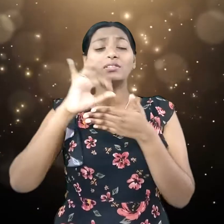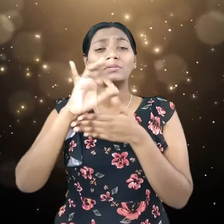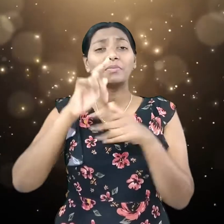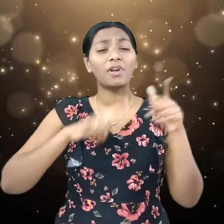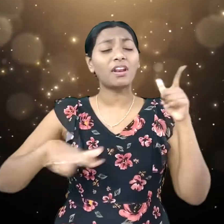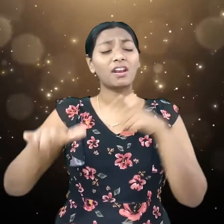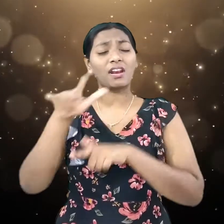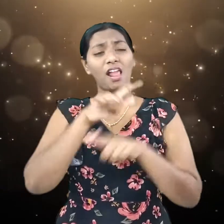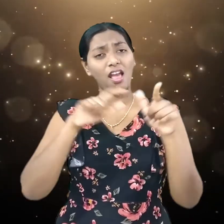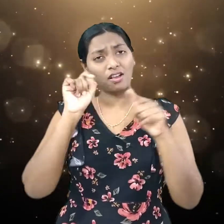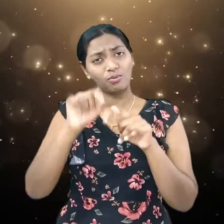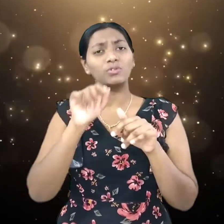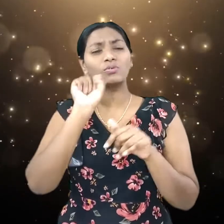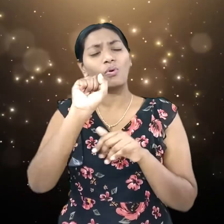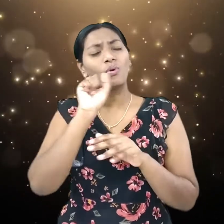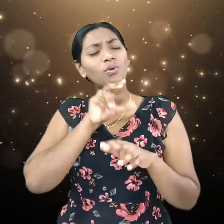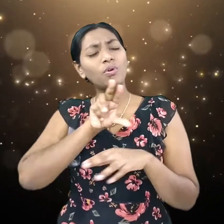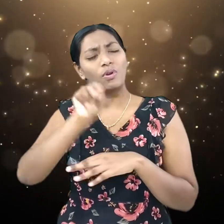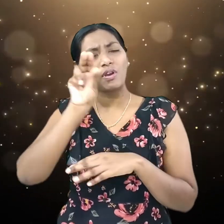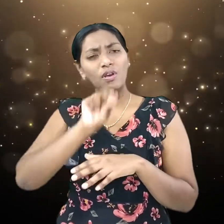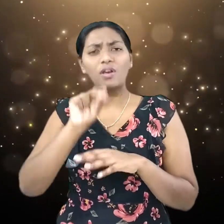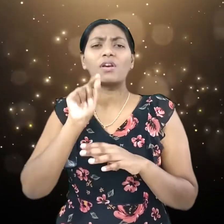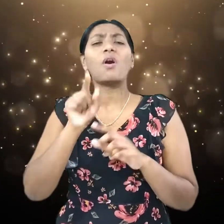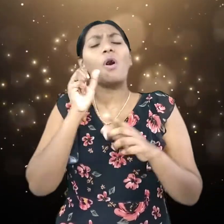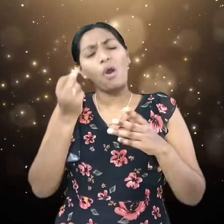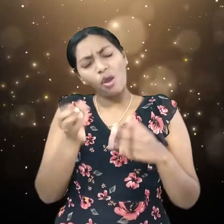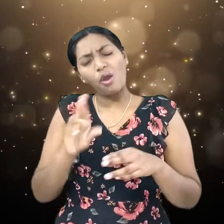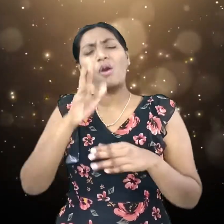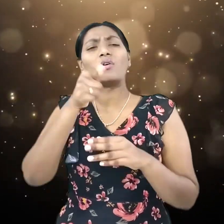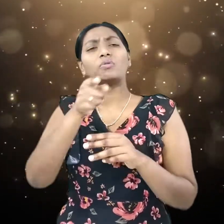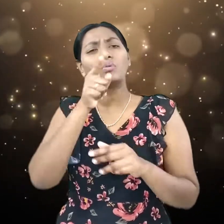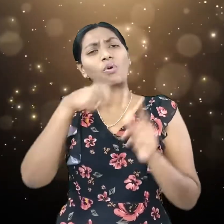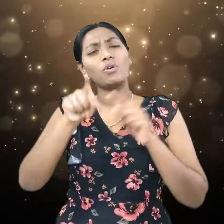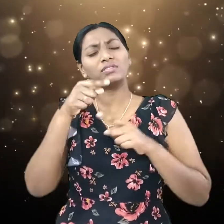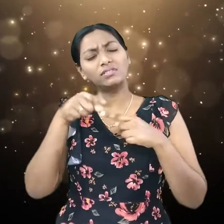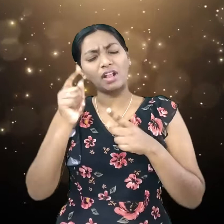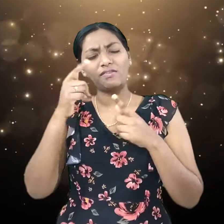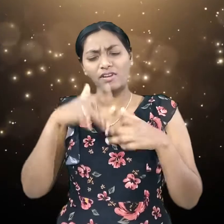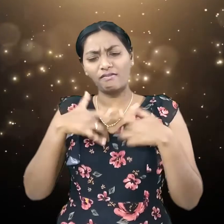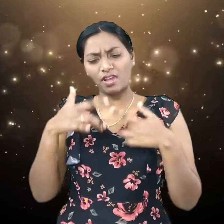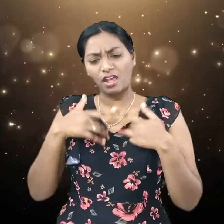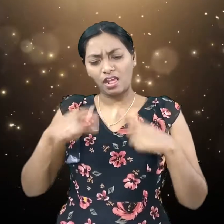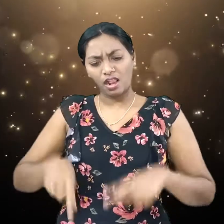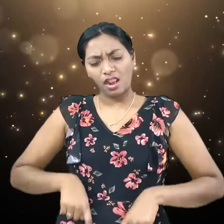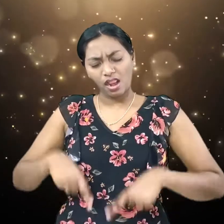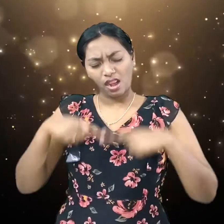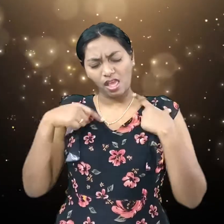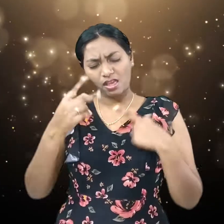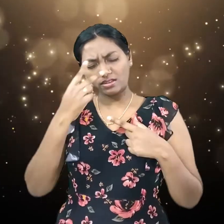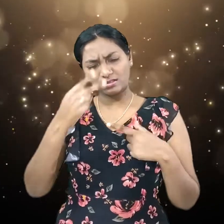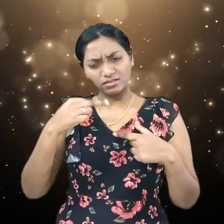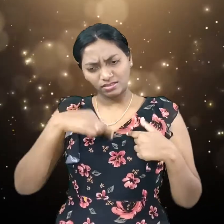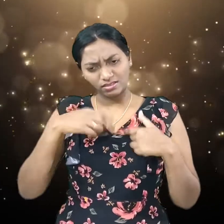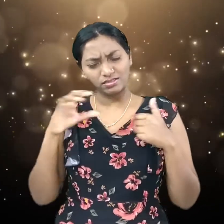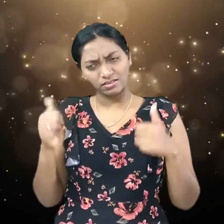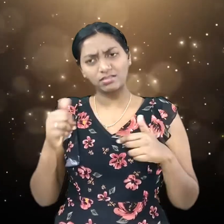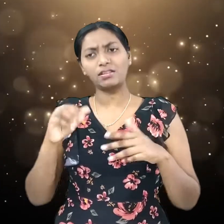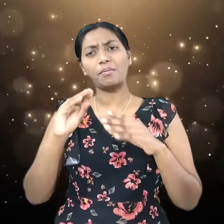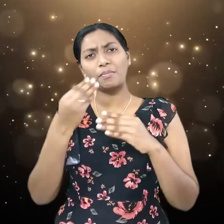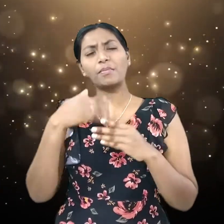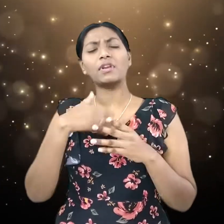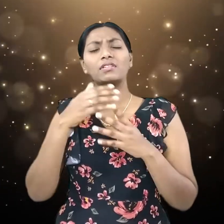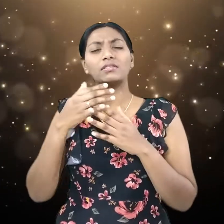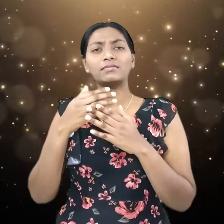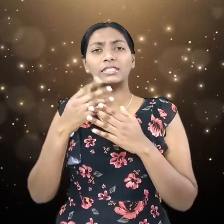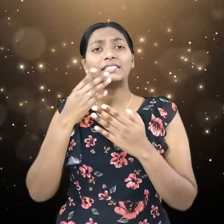भाषा में प्रार्थना की, जो बताई वो महान परमेश्वर, वो प्रेमी परमेश्वर, उसके जैसा कोई नहीं। धन्यवाद जली सहांत्र कामा रे